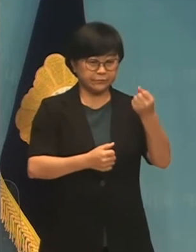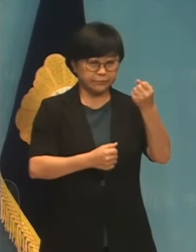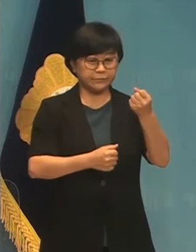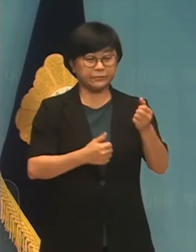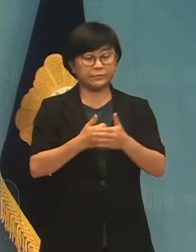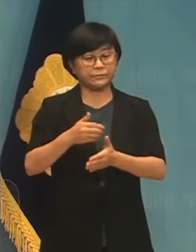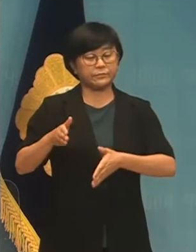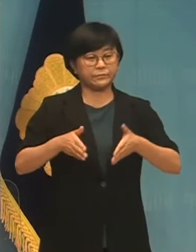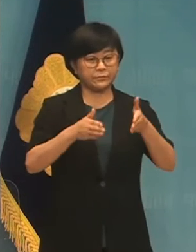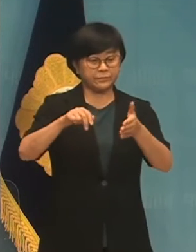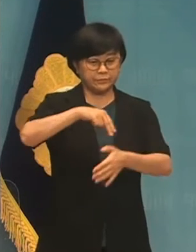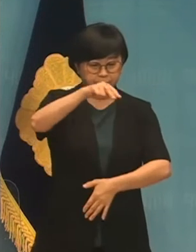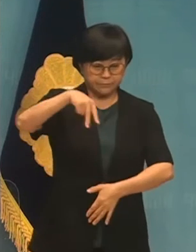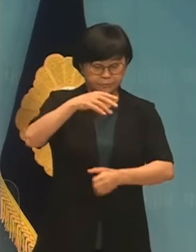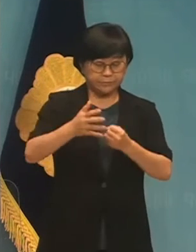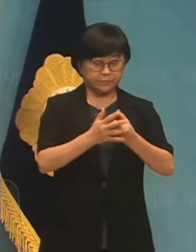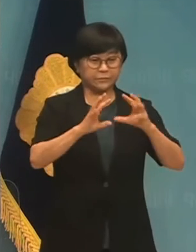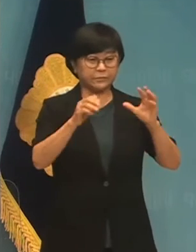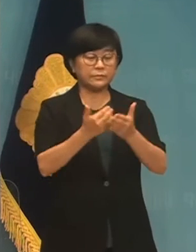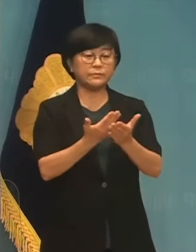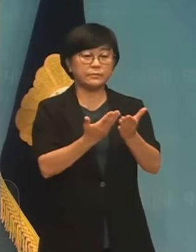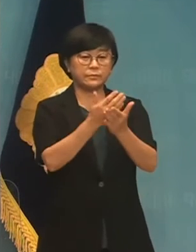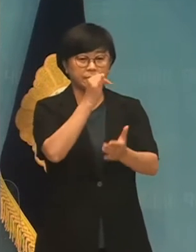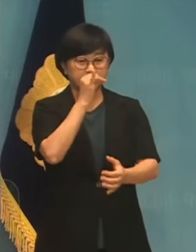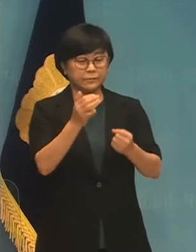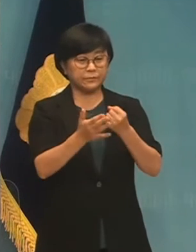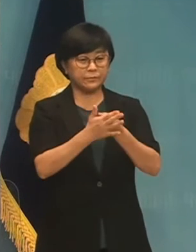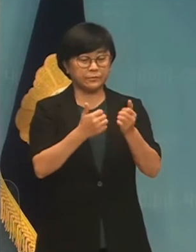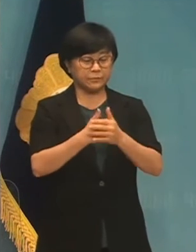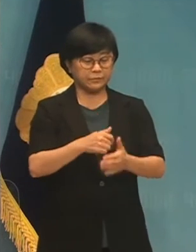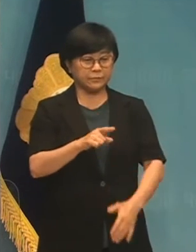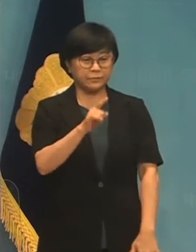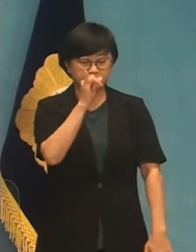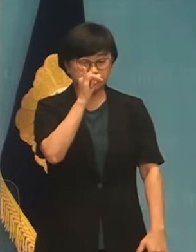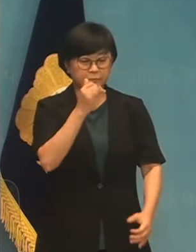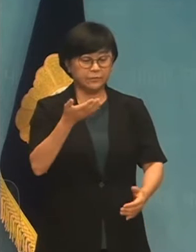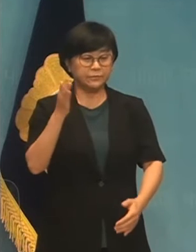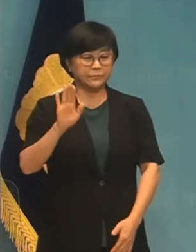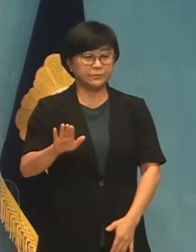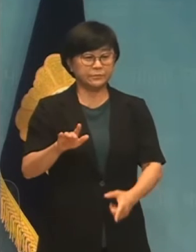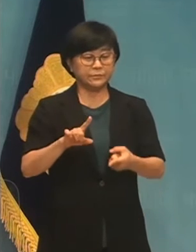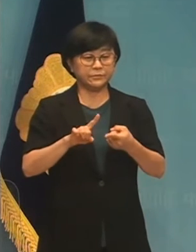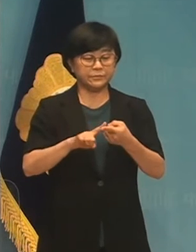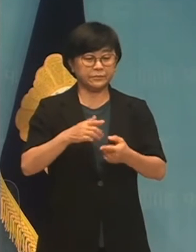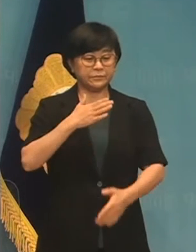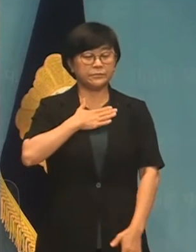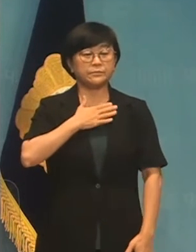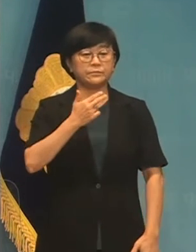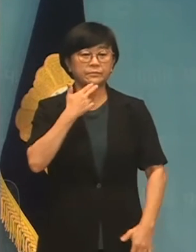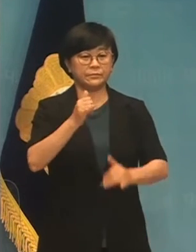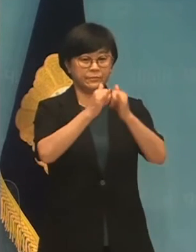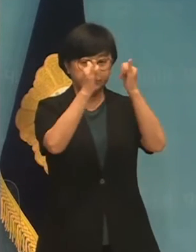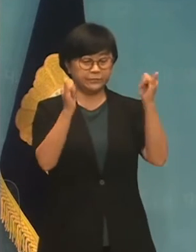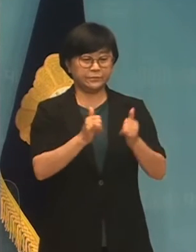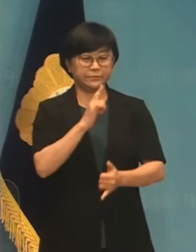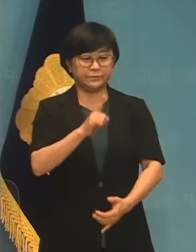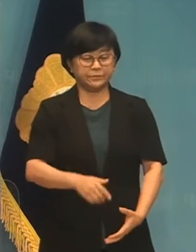잃었습니다. 나라가 눈부신 성장을 했다고 아무리 떠들어도 그곳은 내가 없는